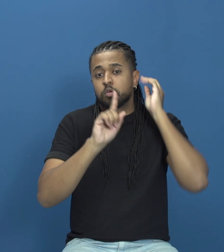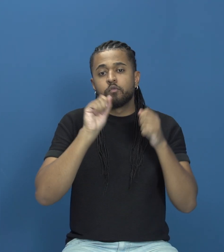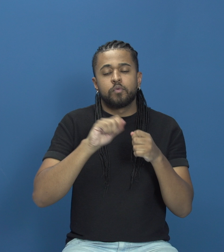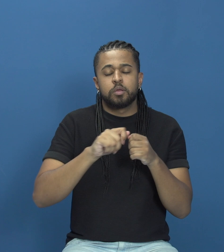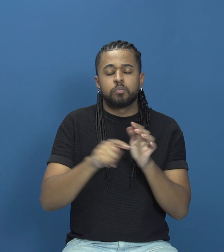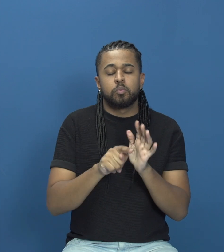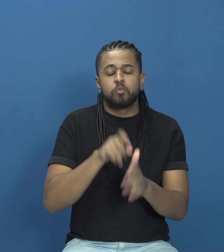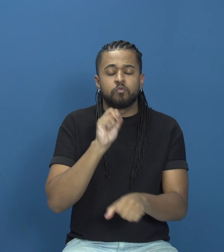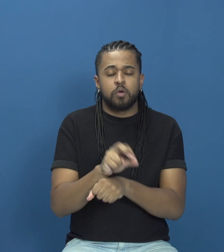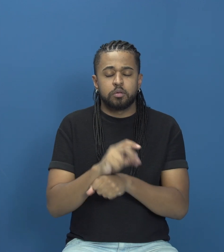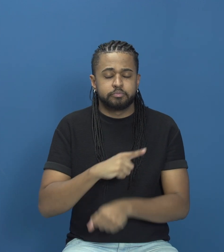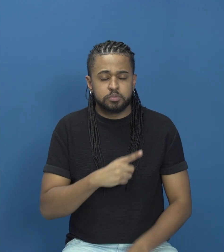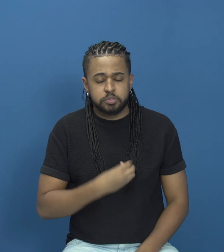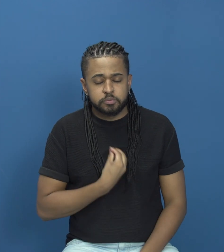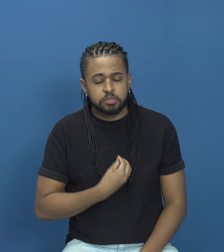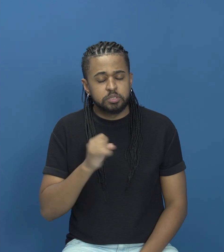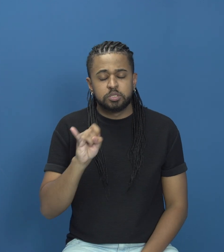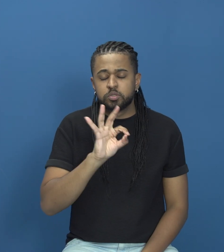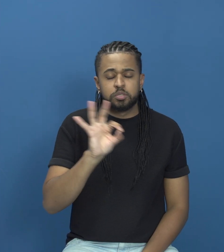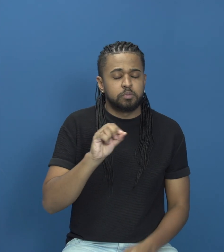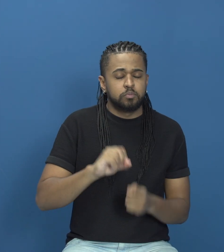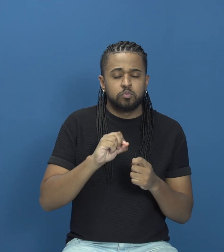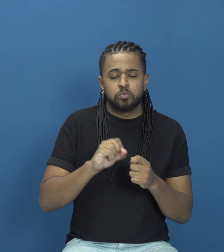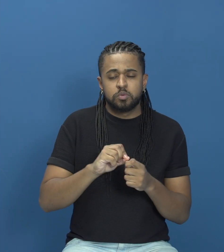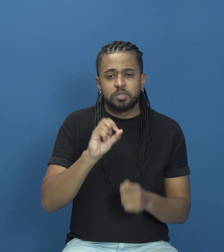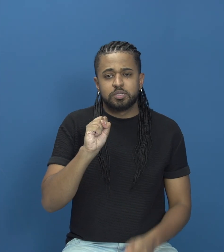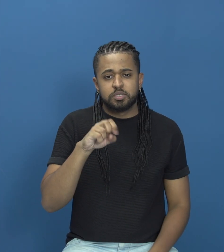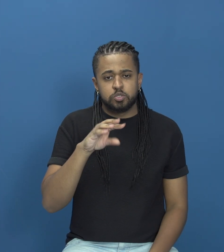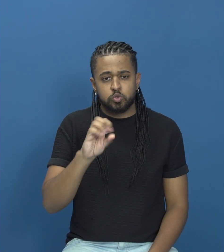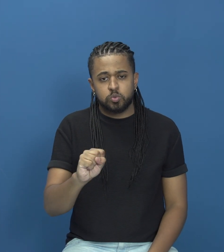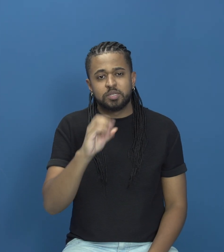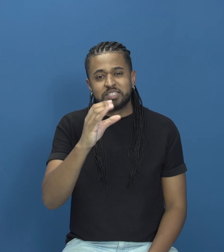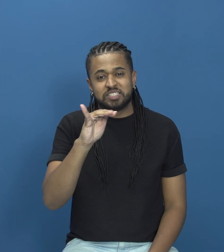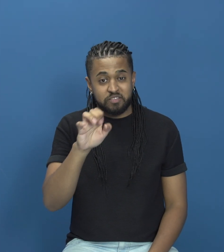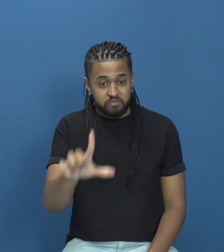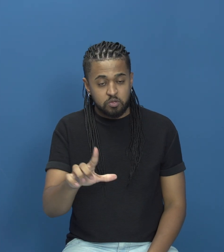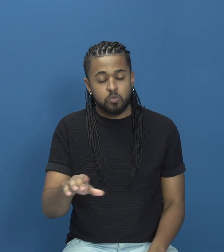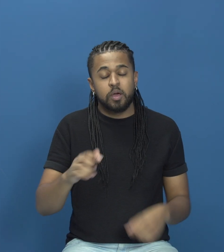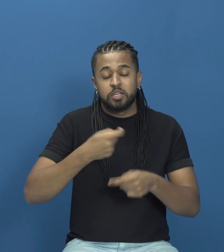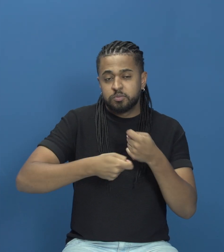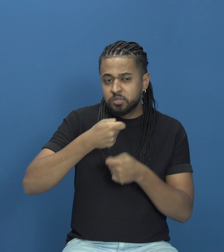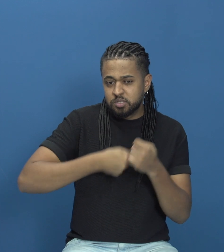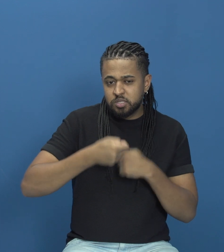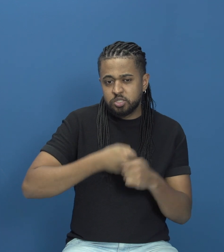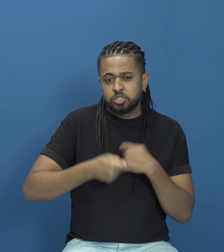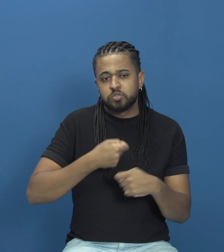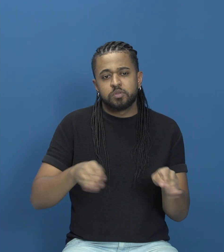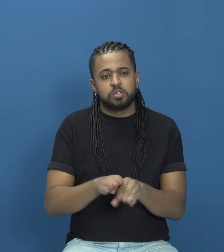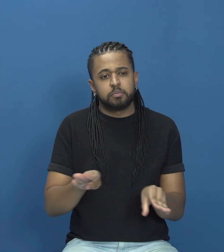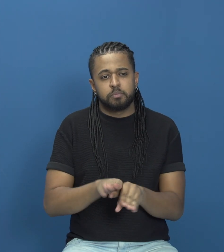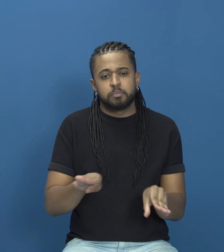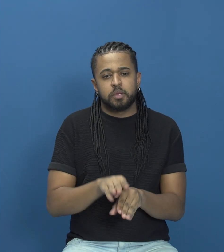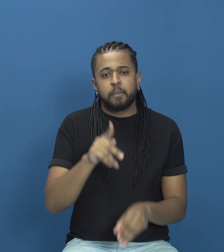à vaga que ocupa, sem prejuízo de eventuais sanções de natureza civil, administrativa e